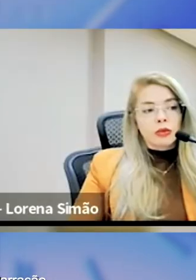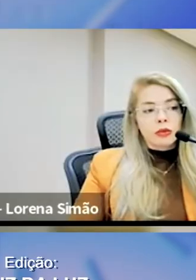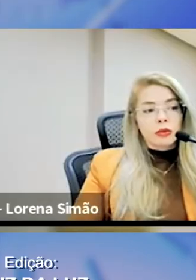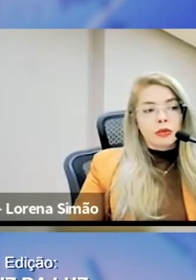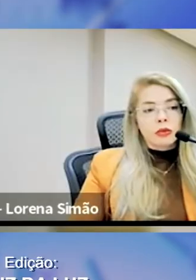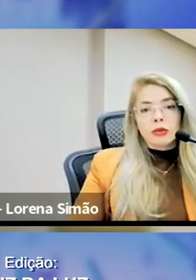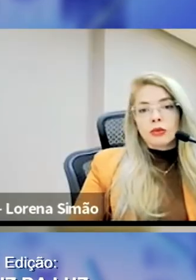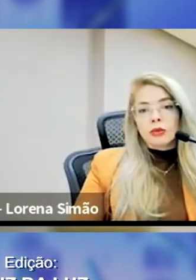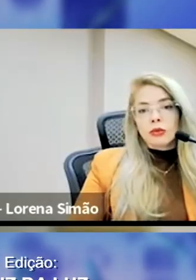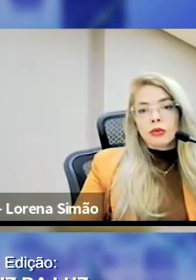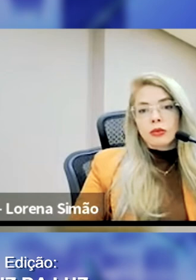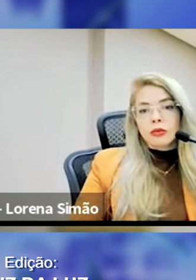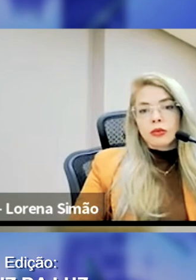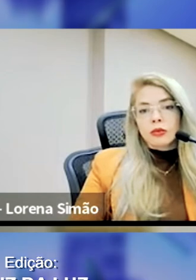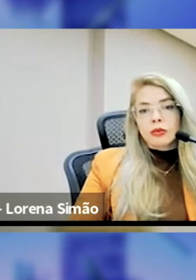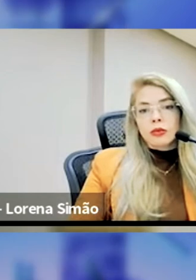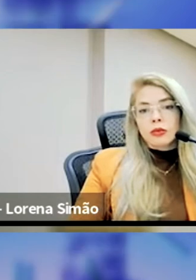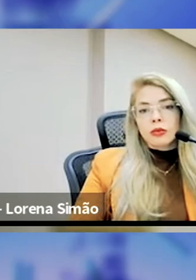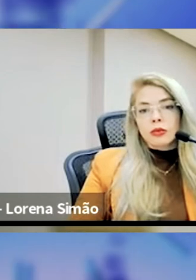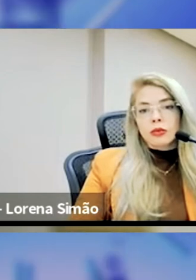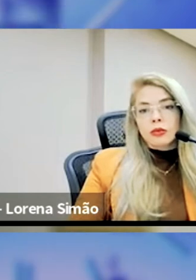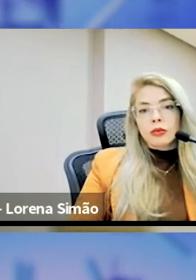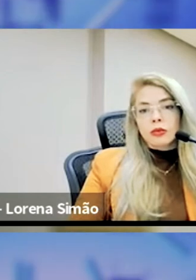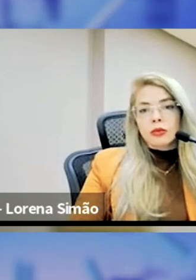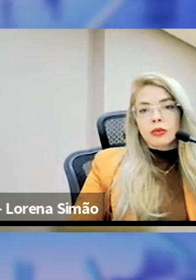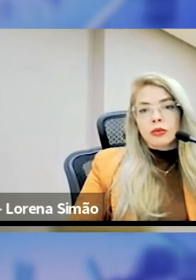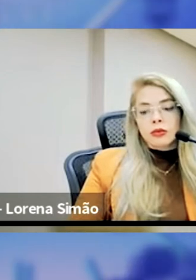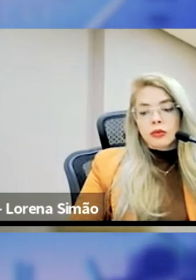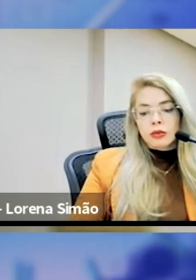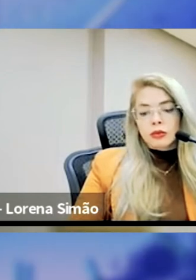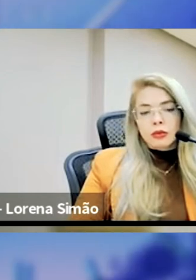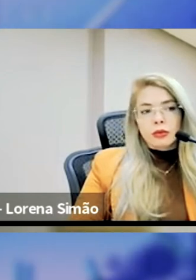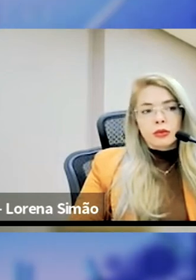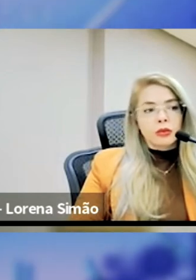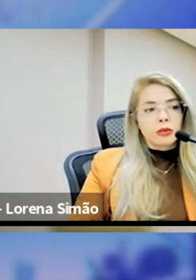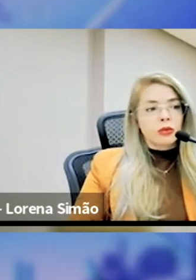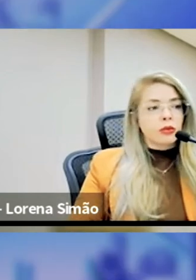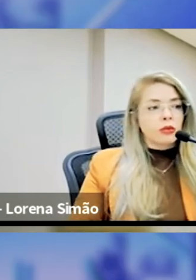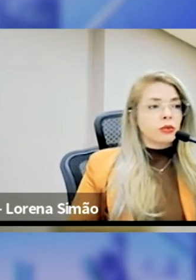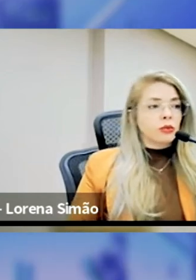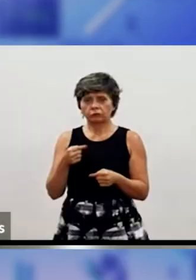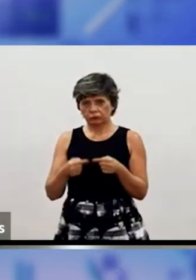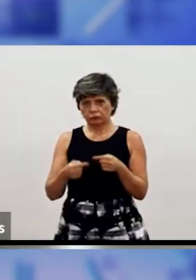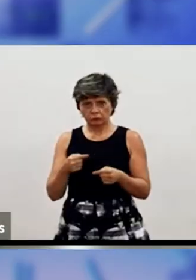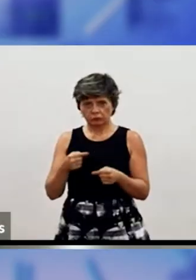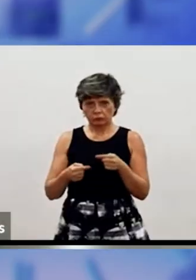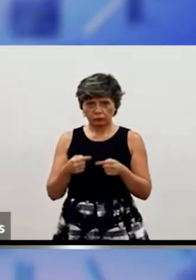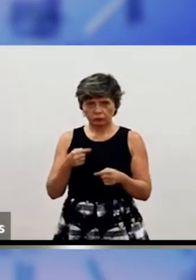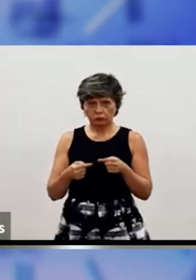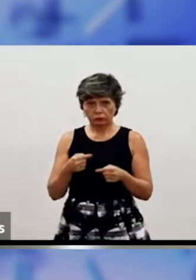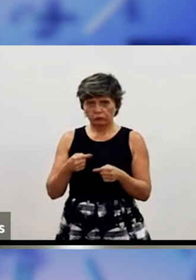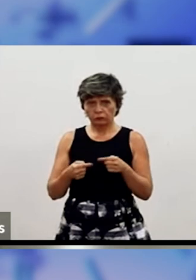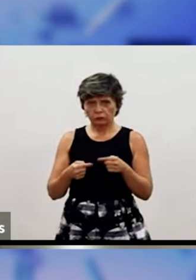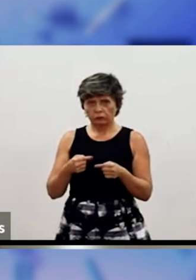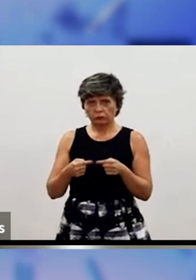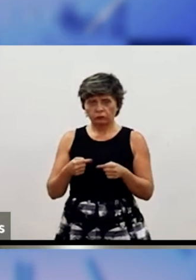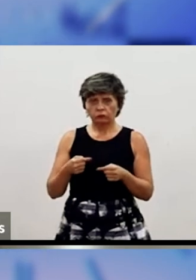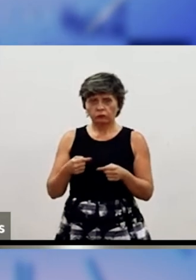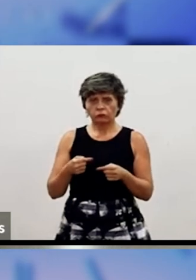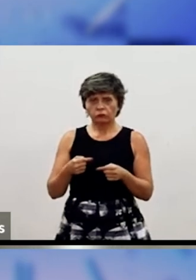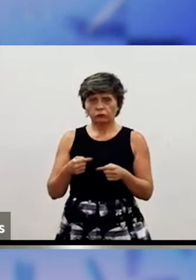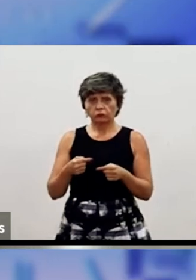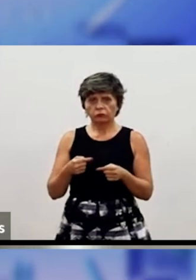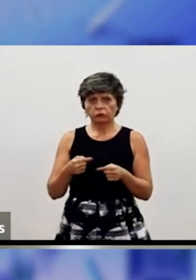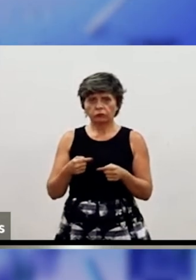Os processos foram lidos pela superintendente de secretaria em substituição, Lorena Simão. A intérprete de Libras, Vanusa